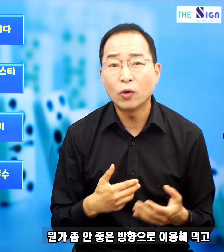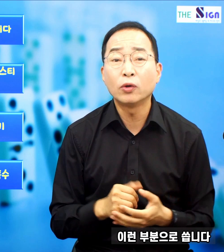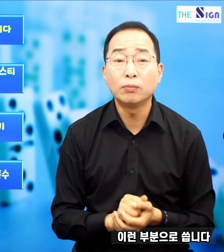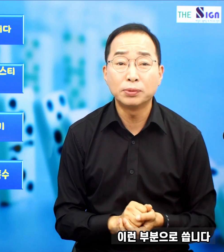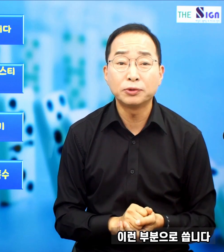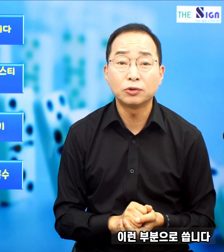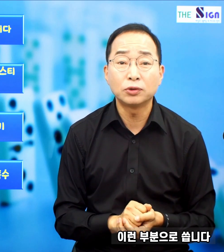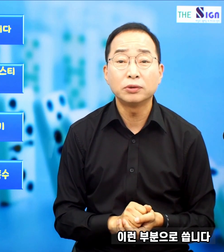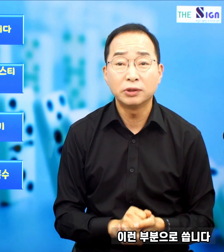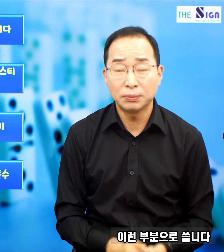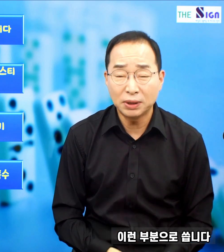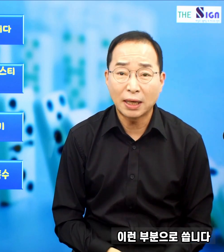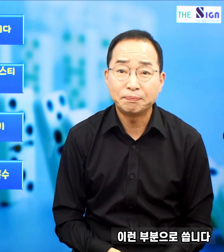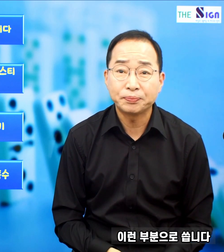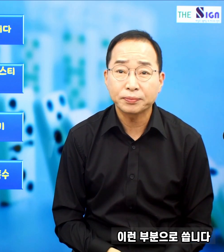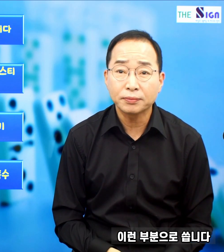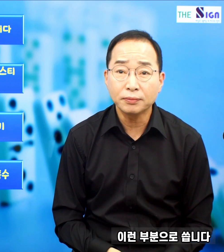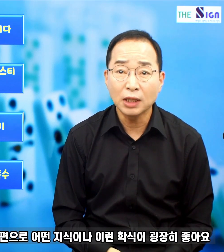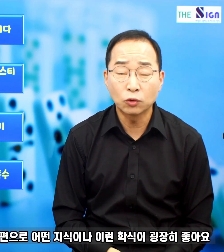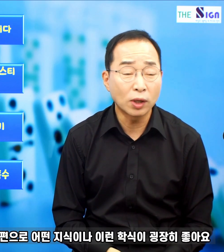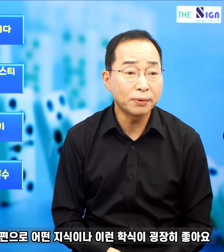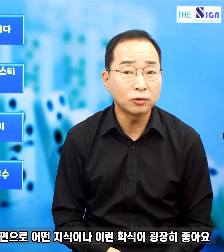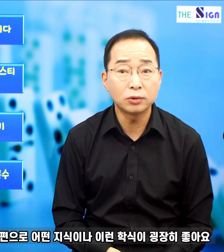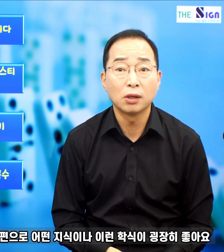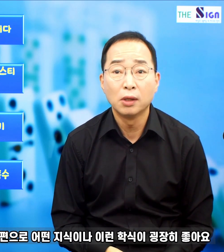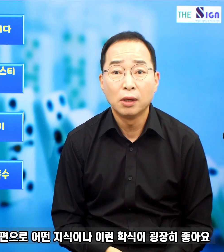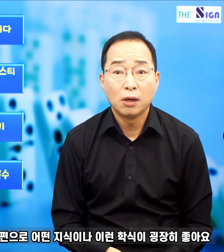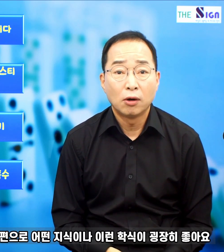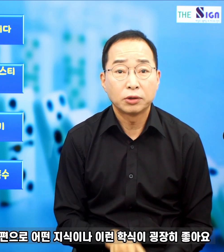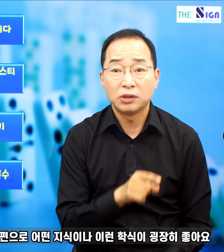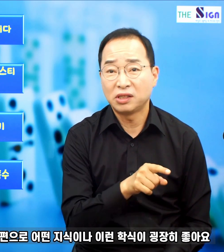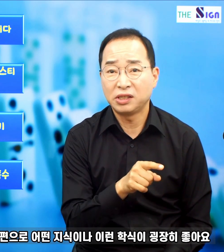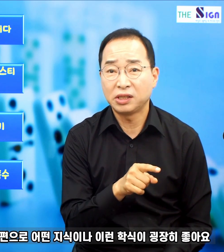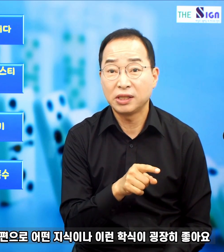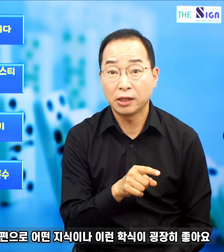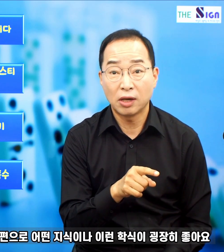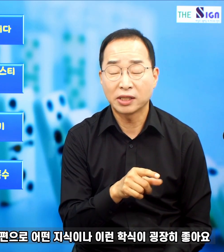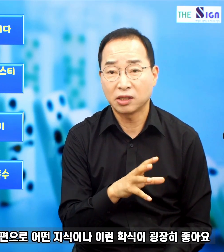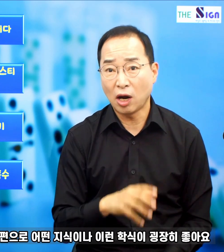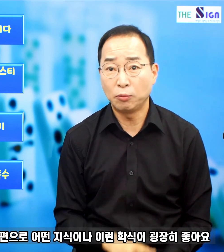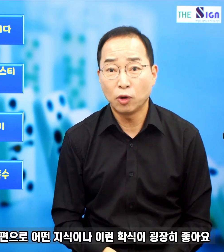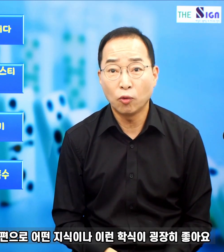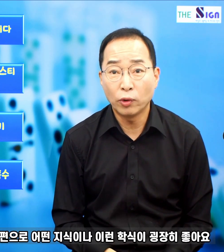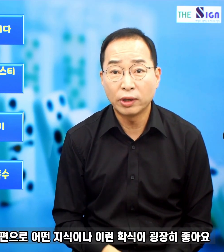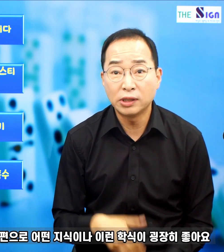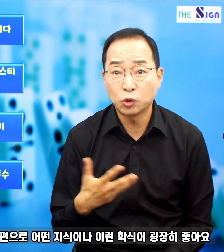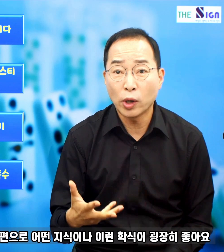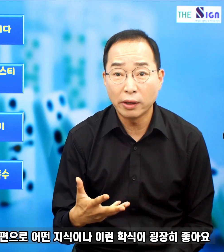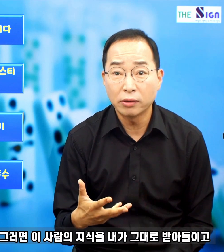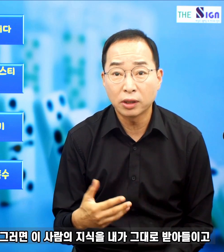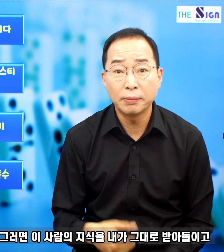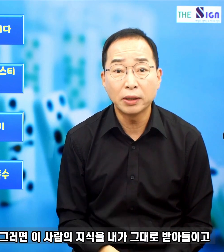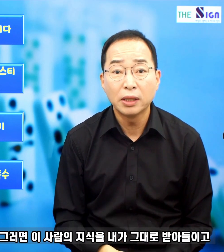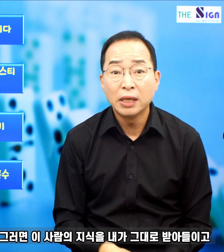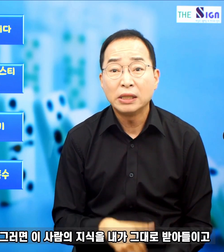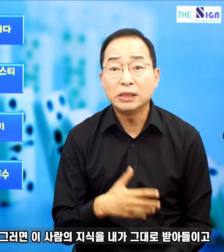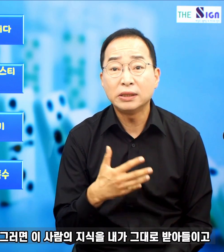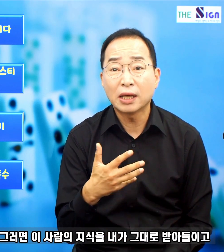이런 부분으로 씁니다. 또 한편으로 어떤 이제 지식이나 이런 학식이 굉장히 좋아요. 그러면 이